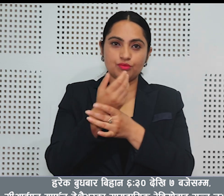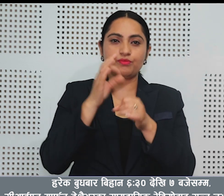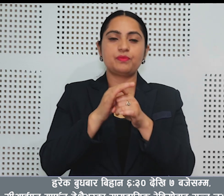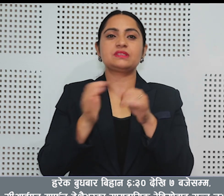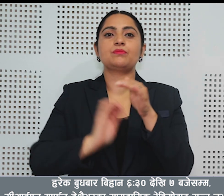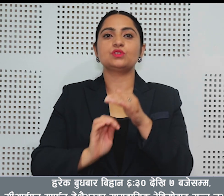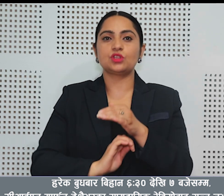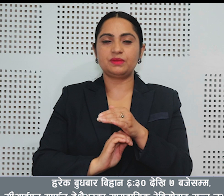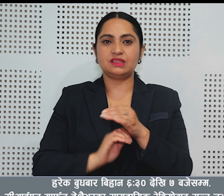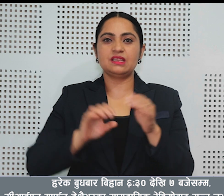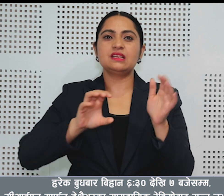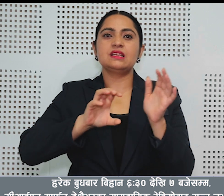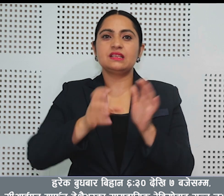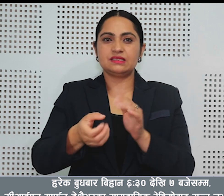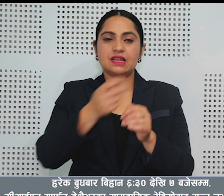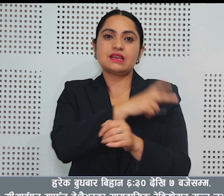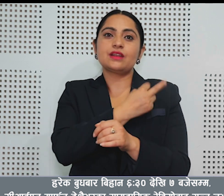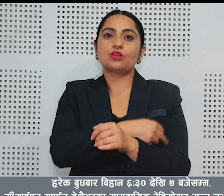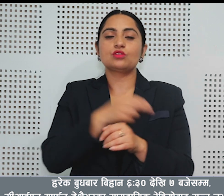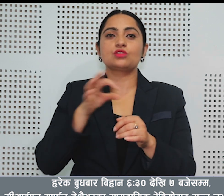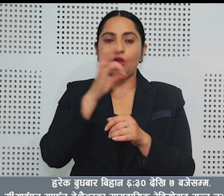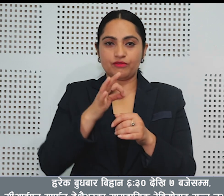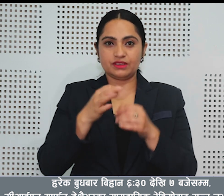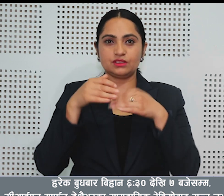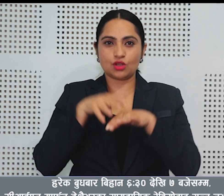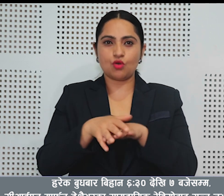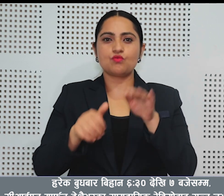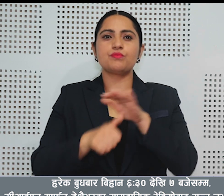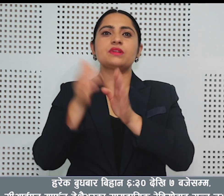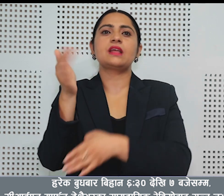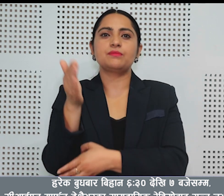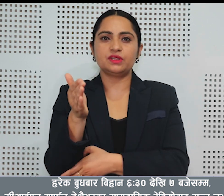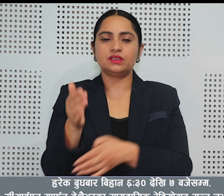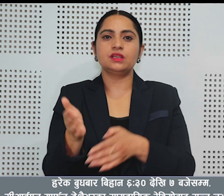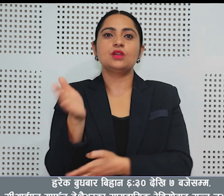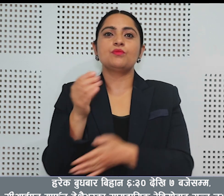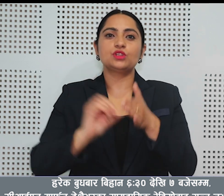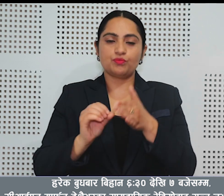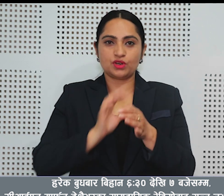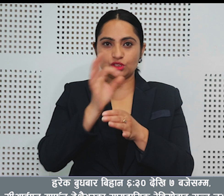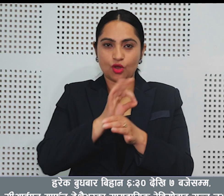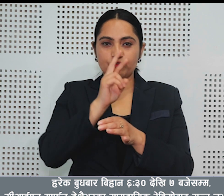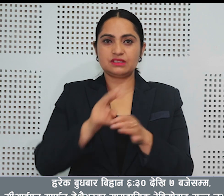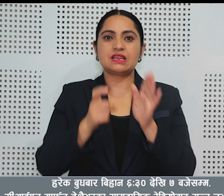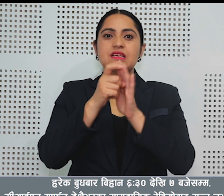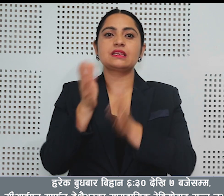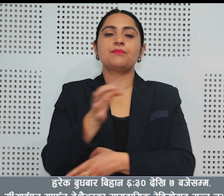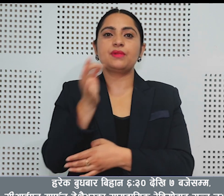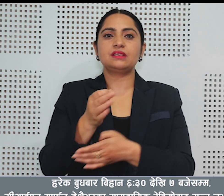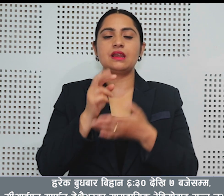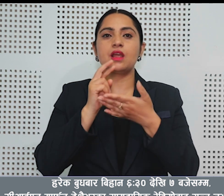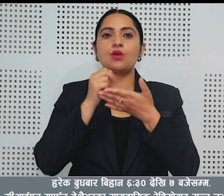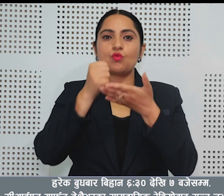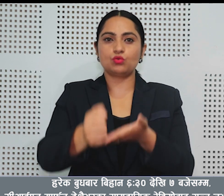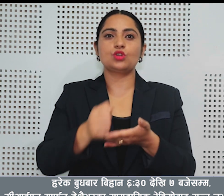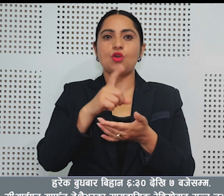समिति, स्थानीय नेपाल रेड क्रस सोसाइटीका कार्यालयहरू, प्रधानमन्त्री तथा मन्त्री परिषदको कार्यालय र गृह मन्त्रालयमा